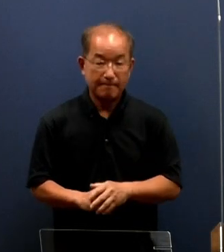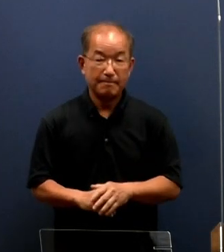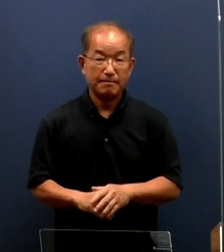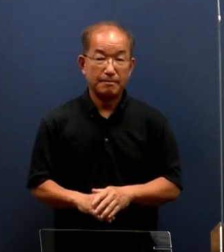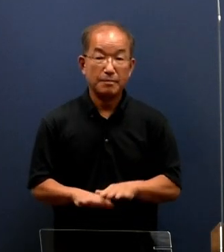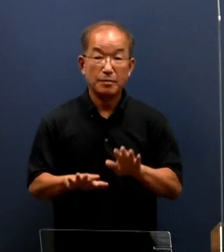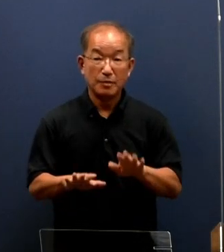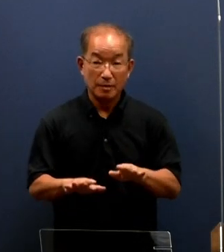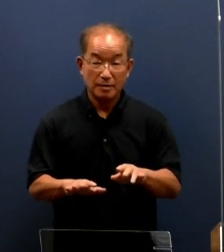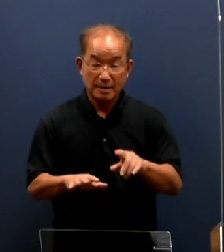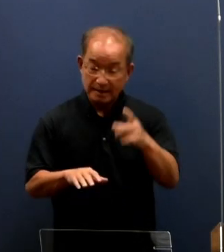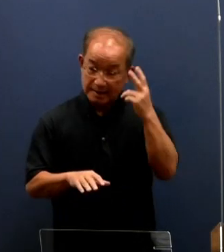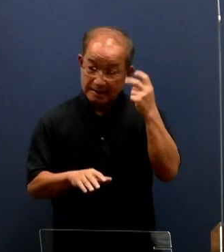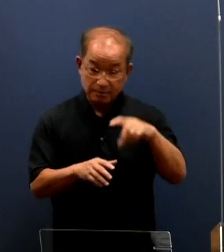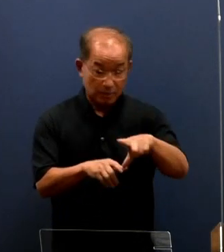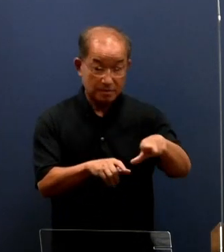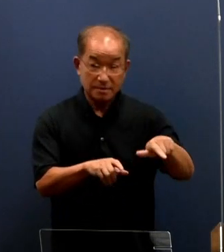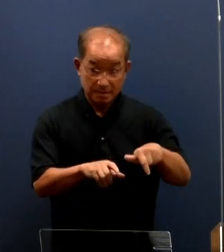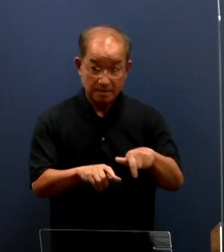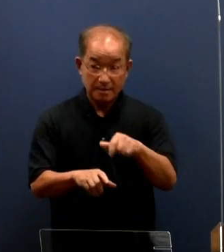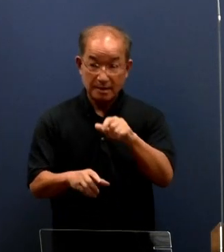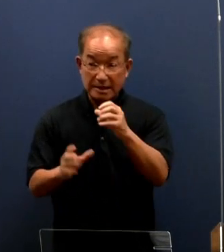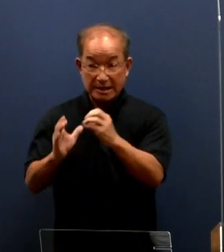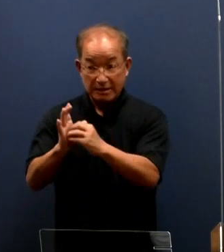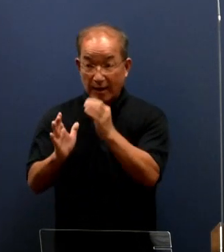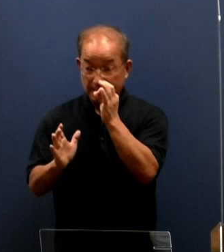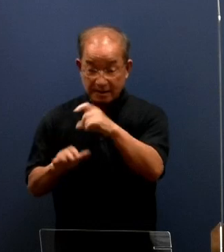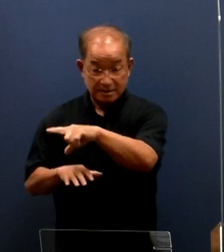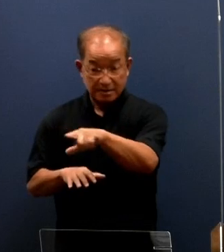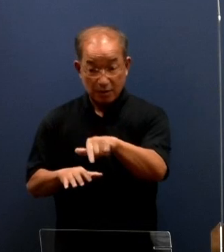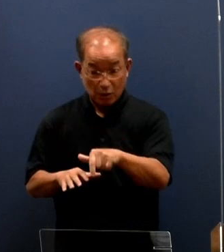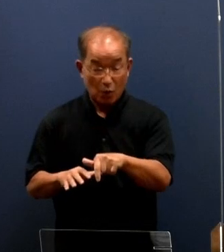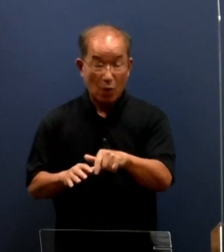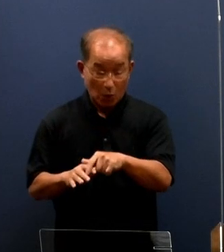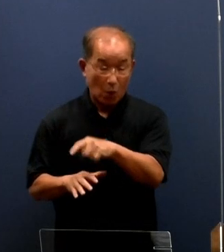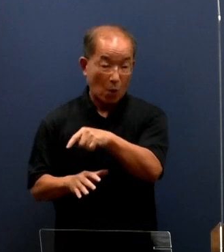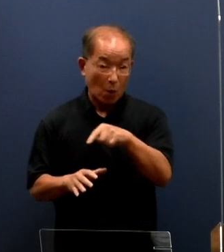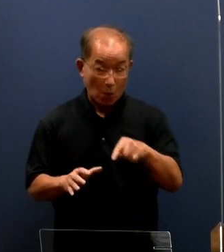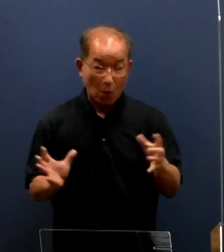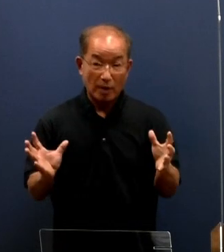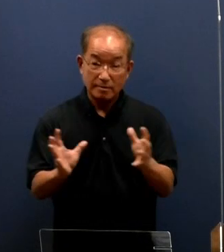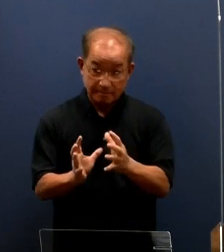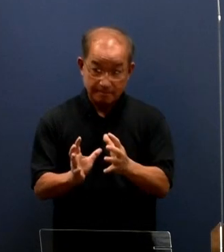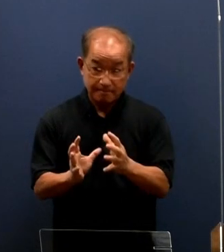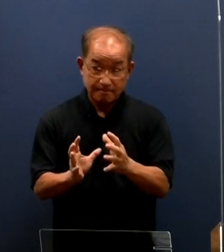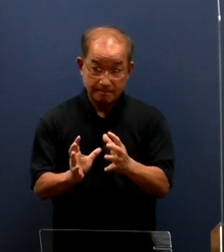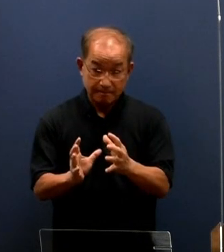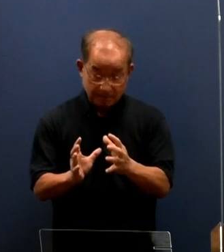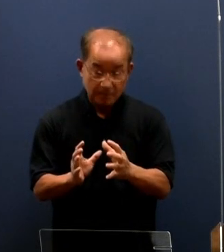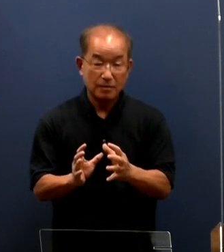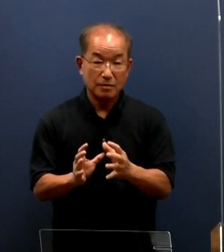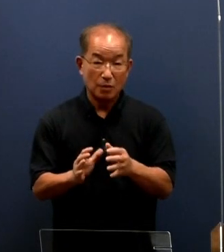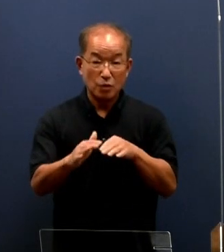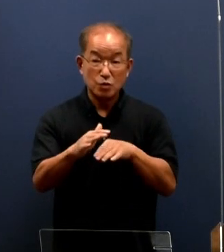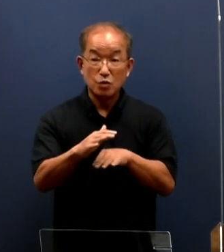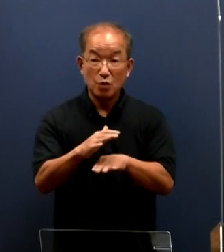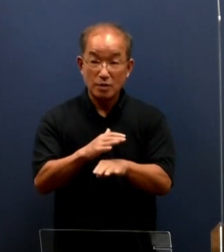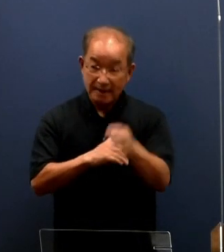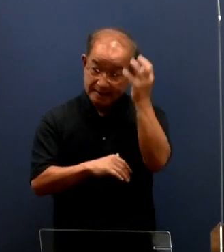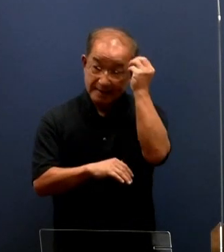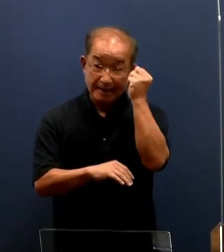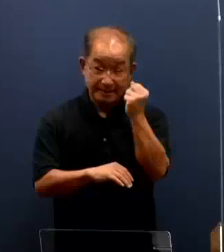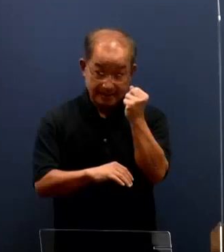度出雲地方と石見地方を写したこの JP32 の全展を収蔵したことを記念いたしまして